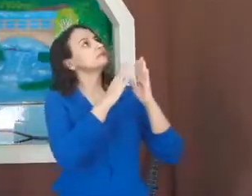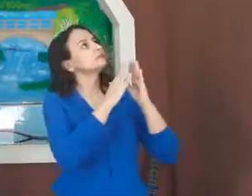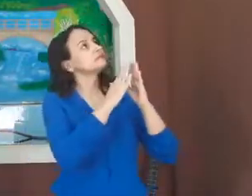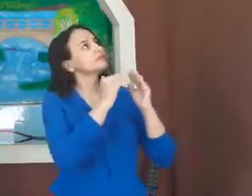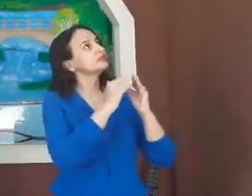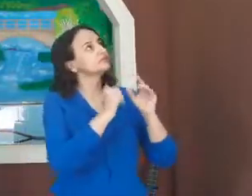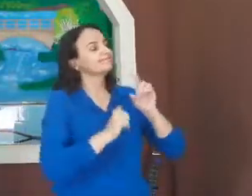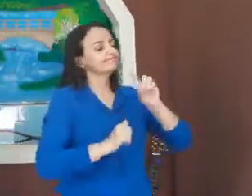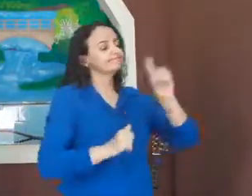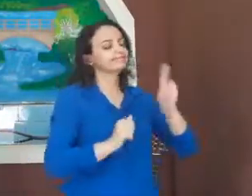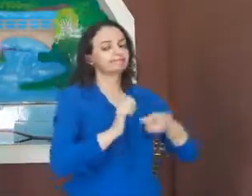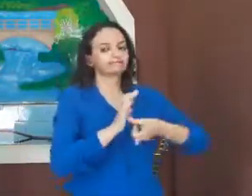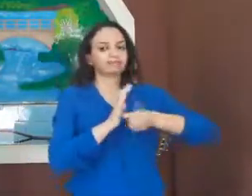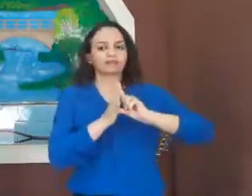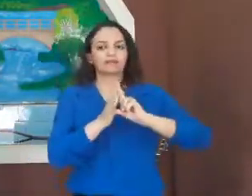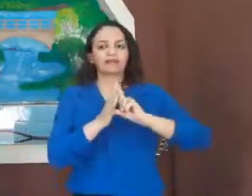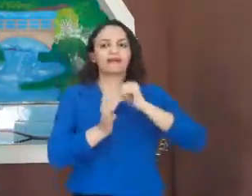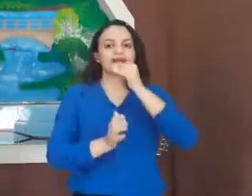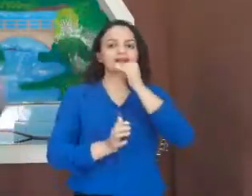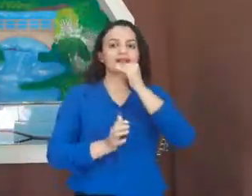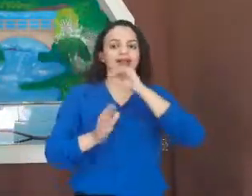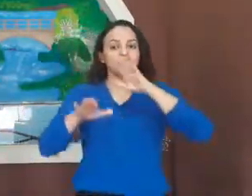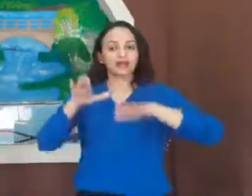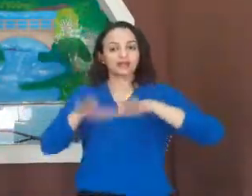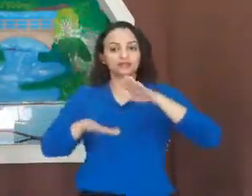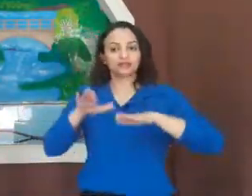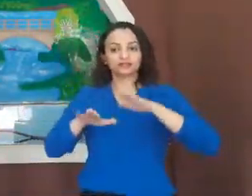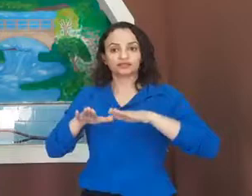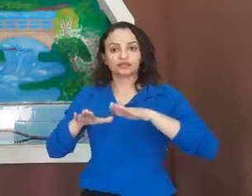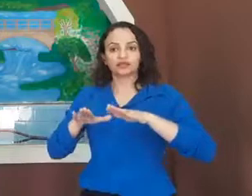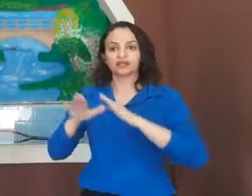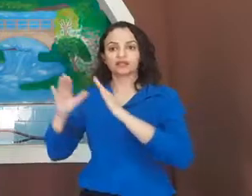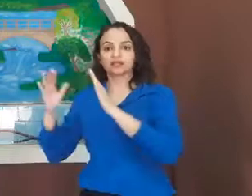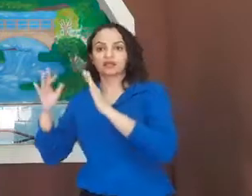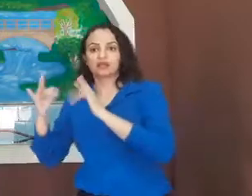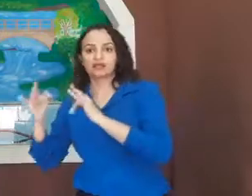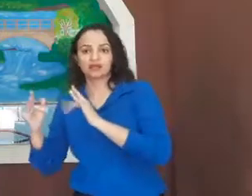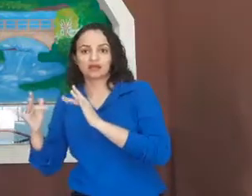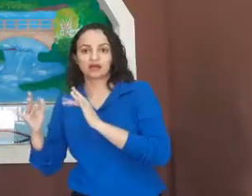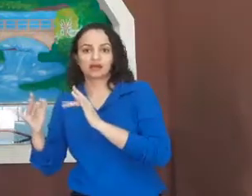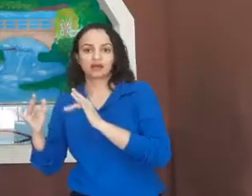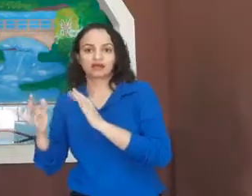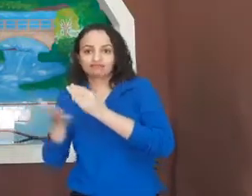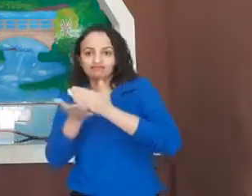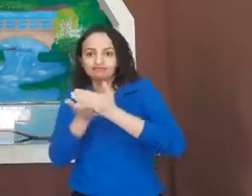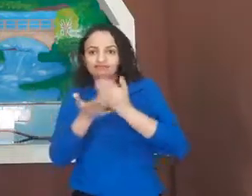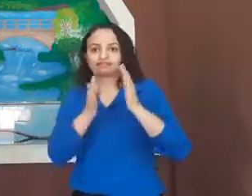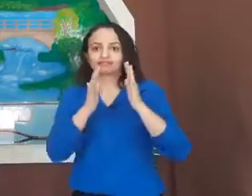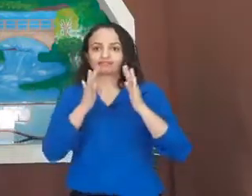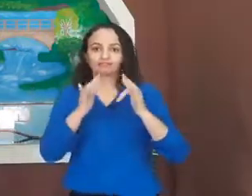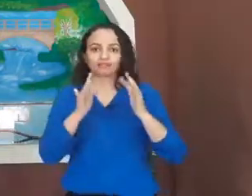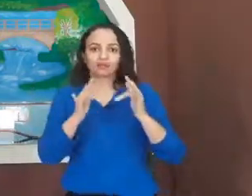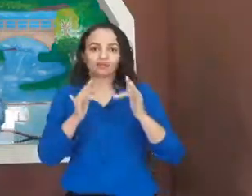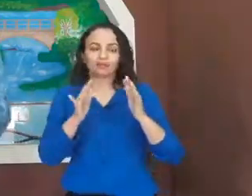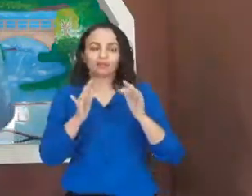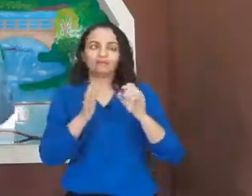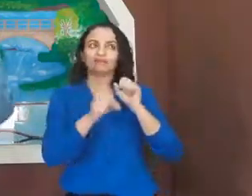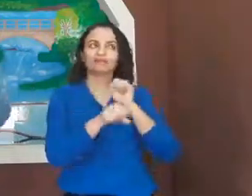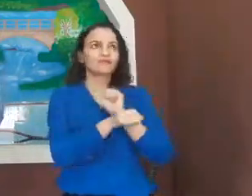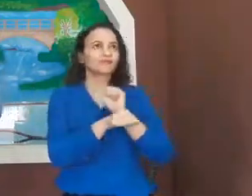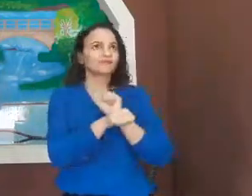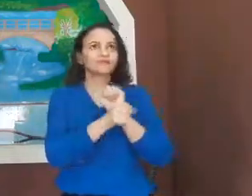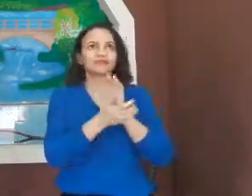relacionamentos, começamos um relacionamento ou terminamos um relacionamento sem antes ter a espera